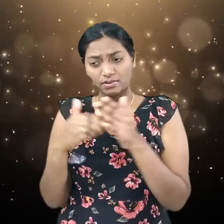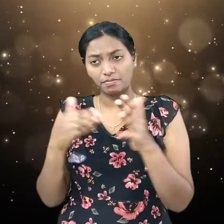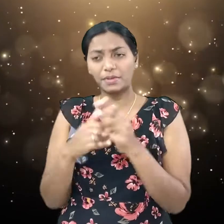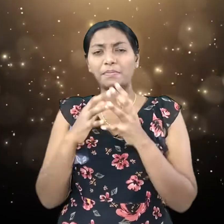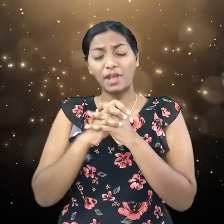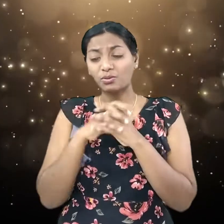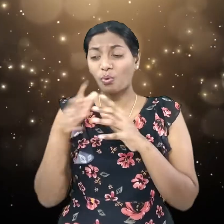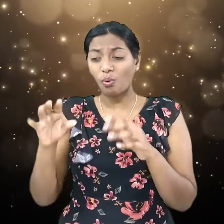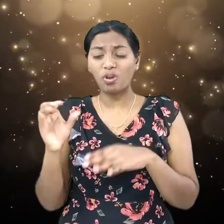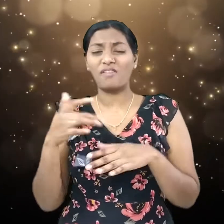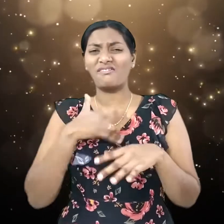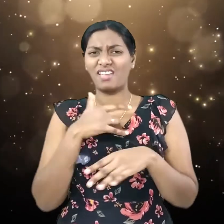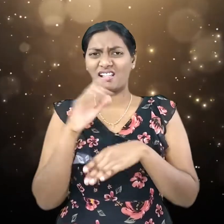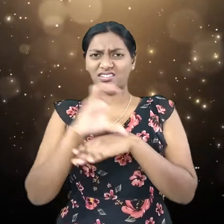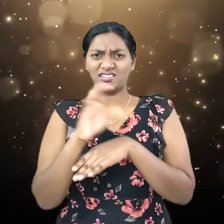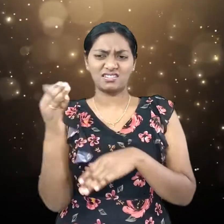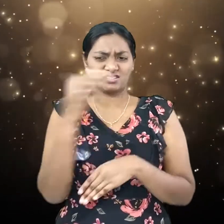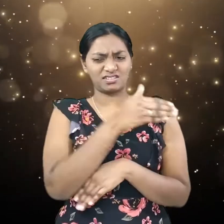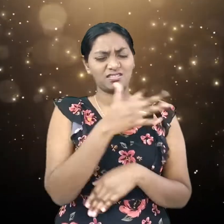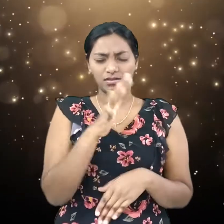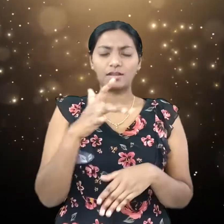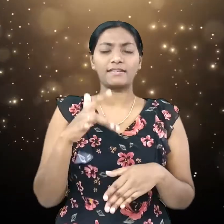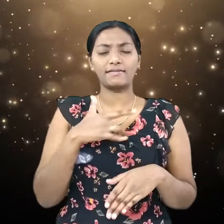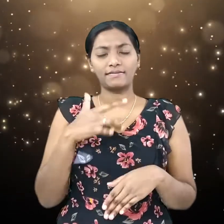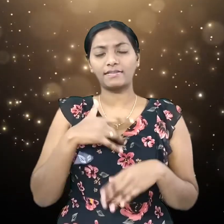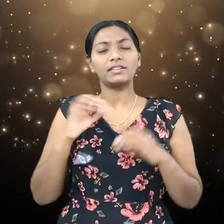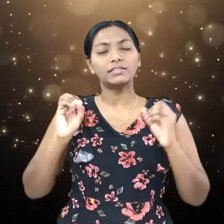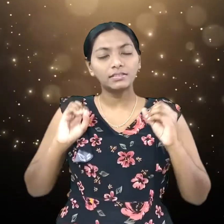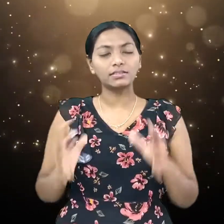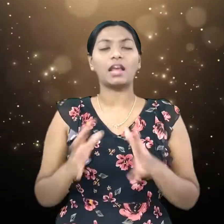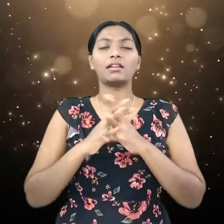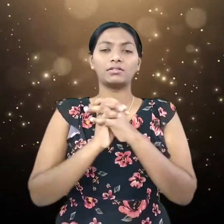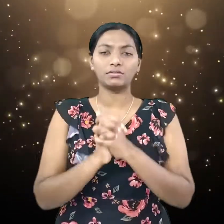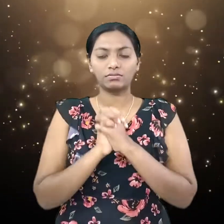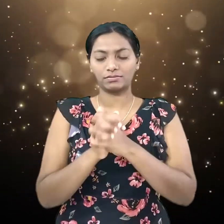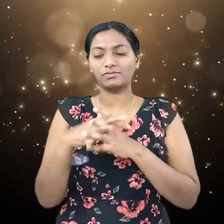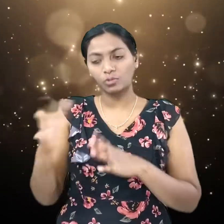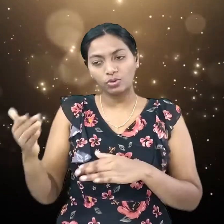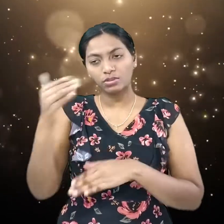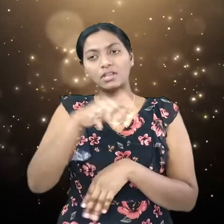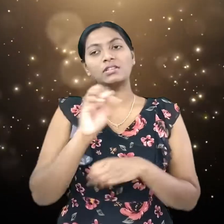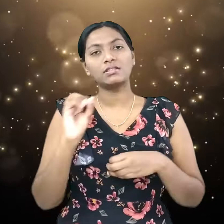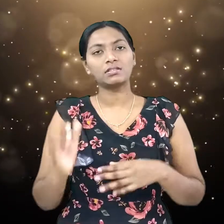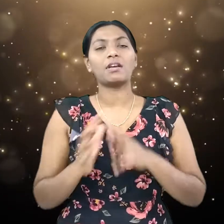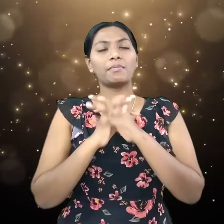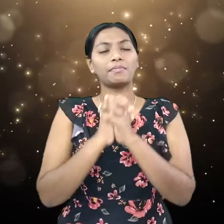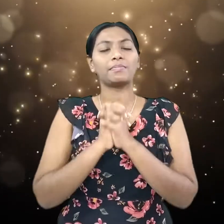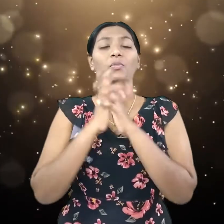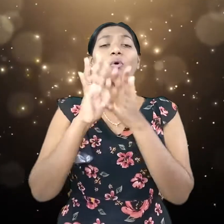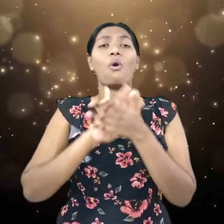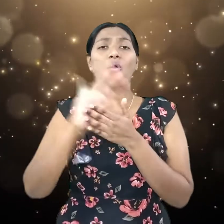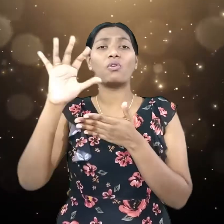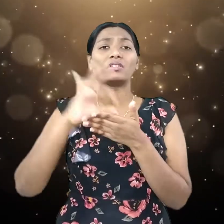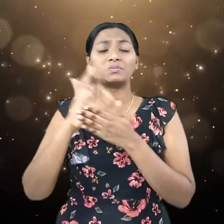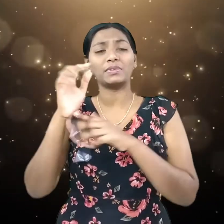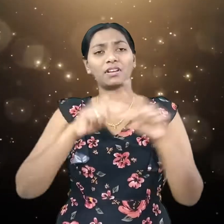हम प्रार्थना करेंगे, प्रार्थना कीजिए, हर एक भाई के लिए प्रार्थना कीजिए, हर मेंबर्स के लिए प्रार्थना कीजिए।